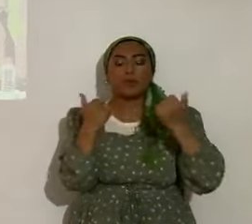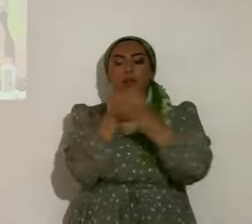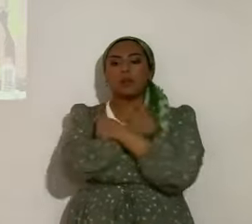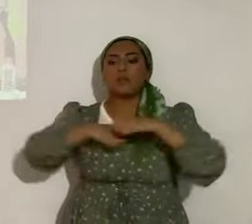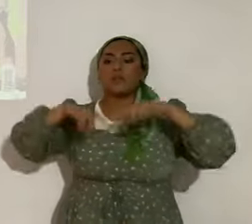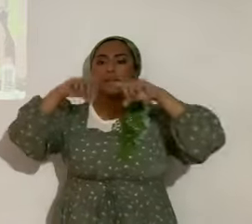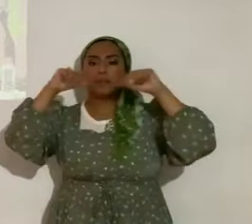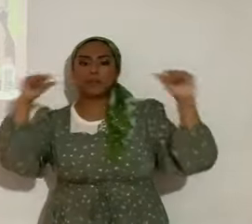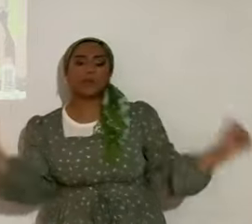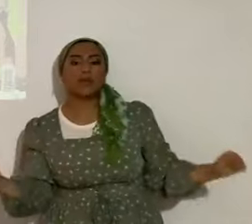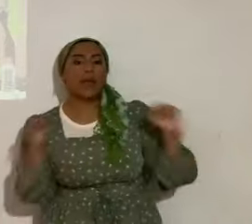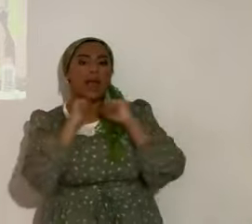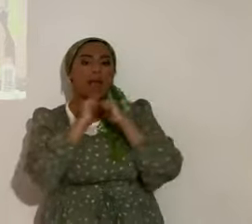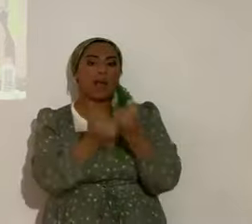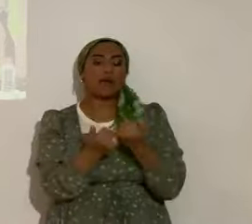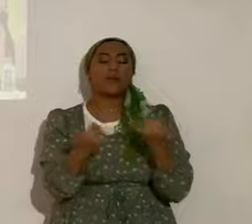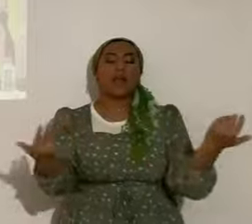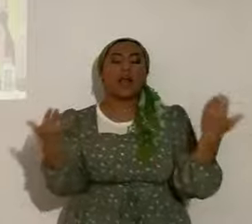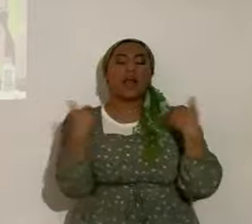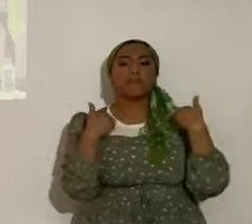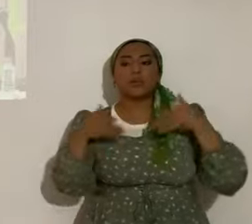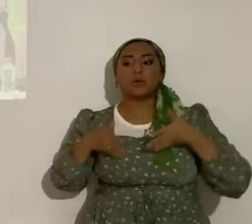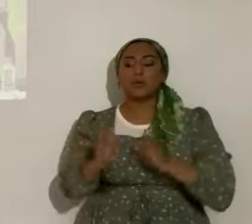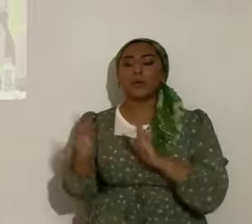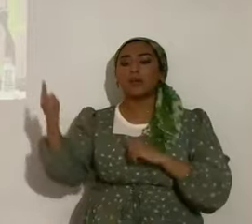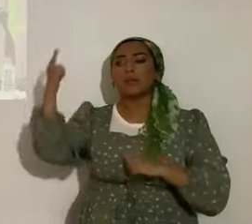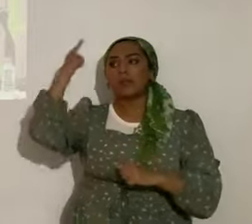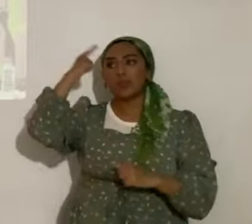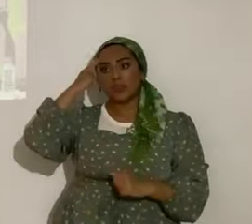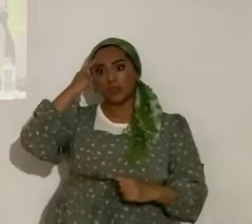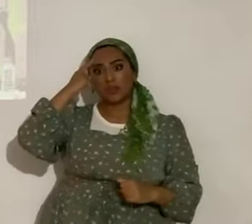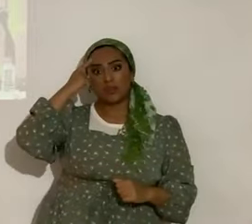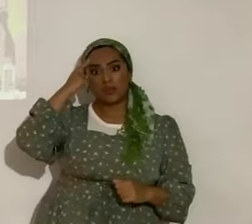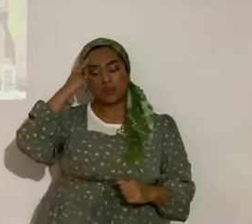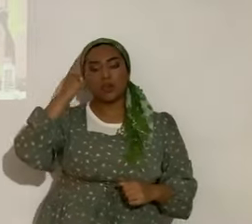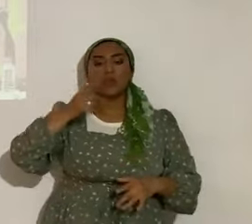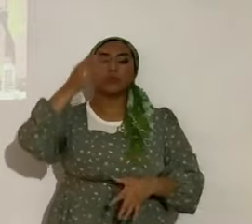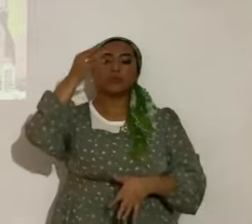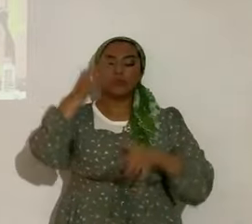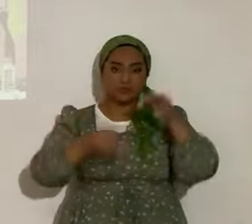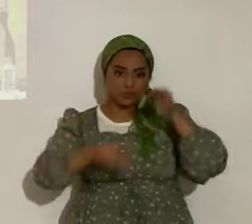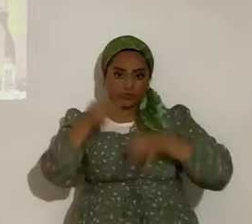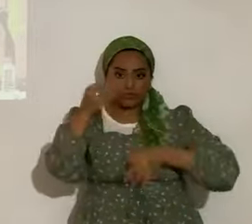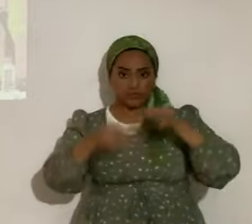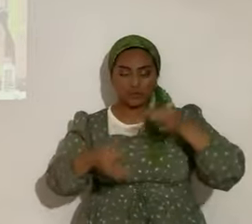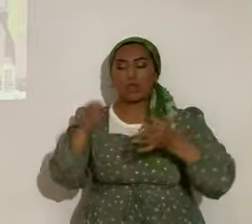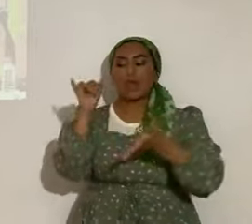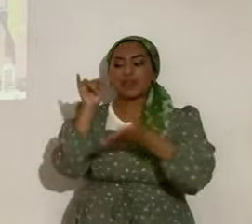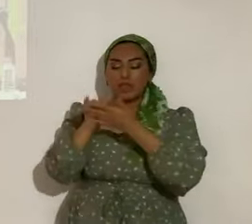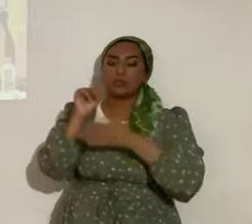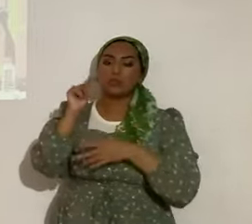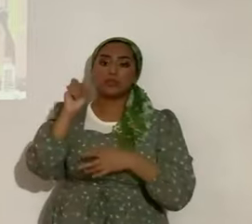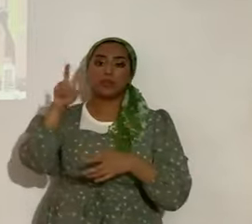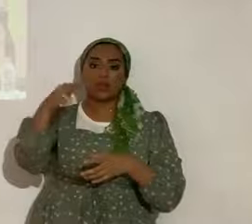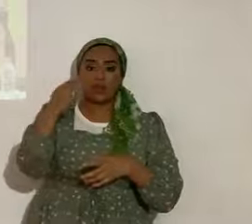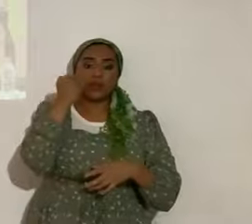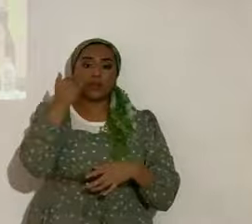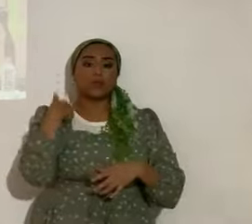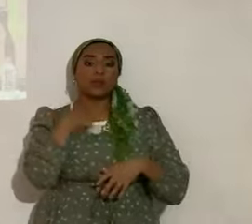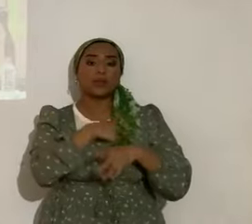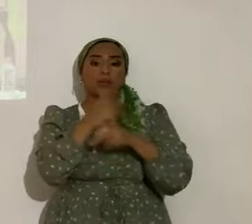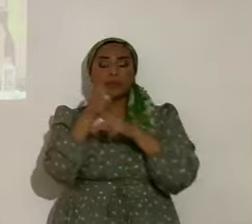etcétera? Teniendo una manera de pensar, uno, justa. Y eso es Torah. Si guardamos la